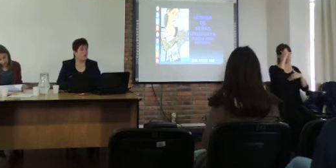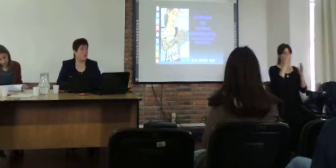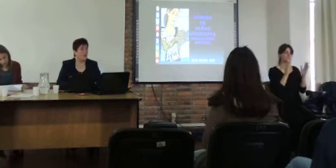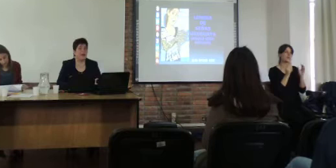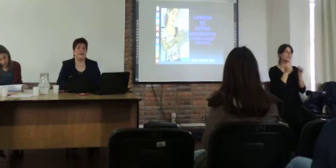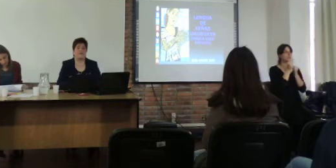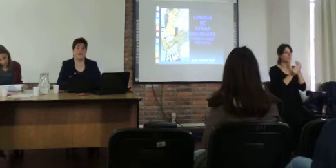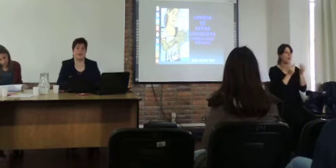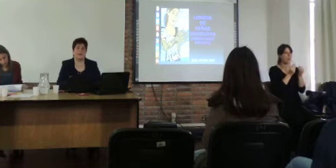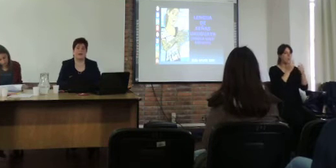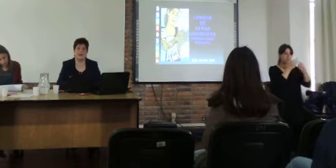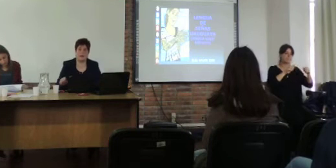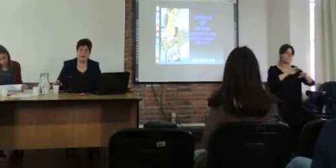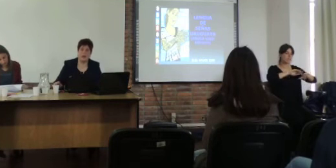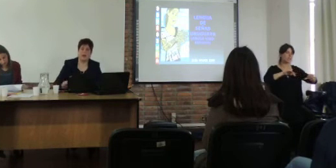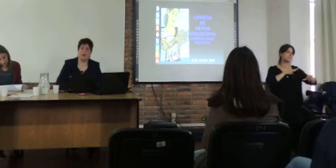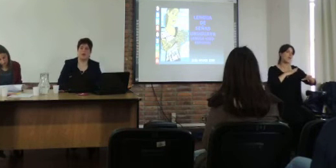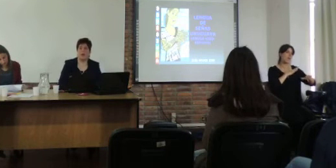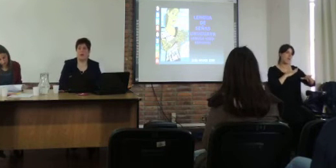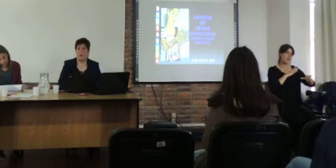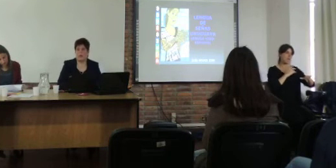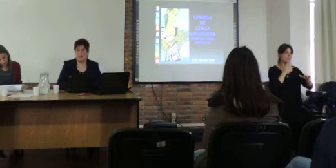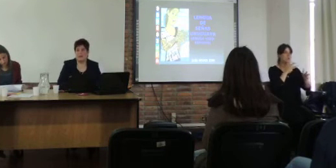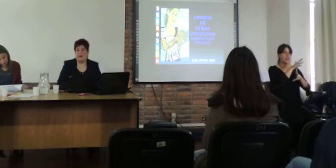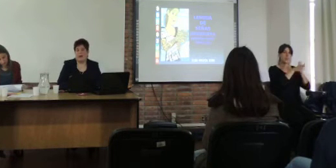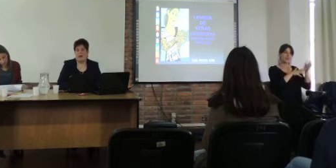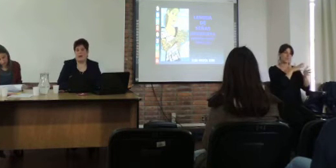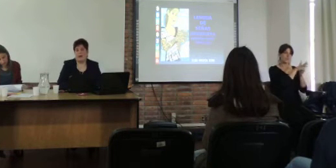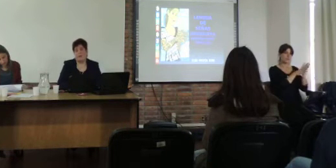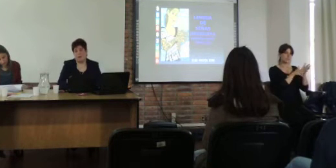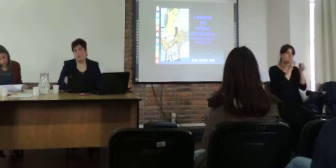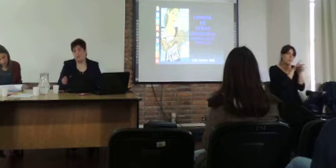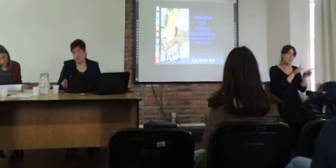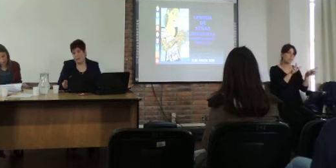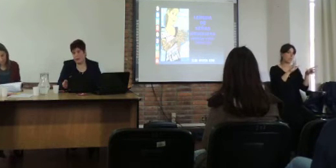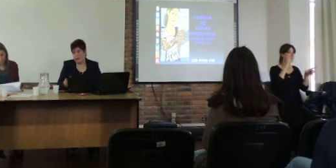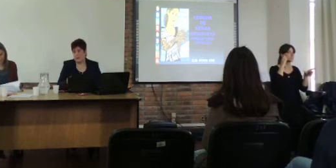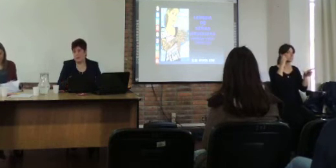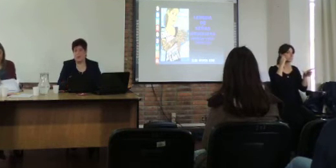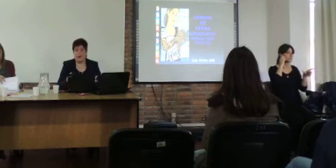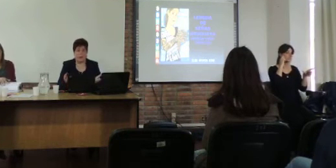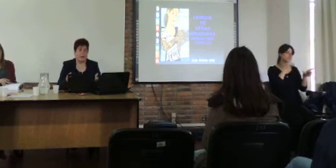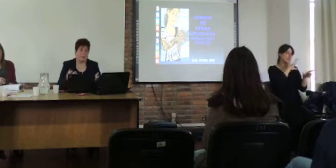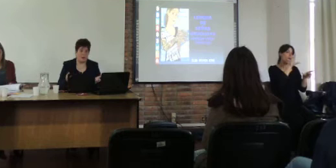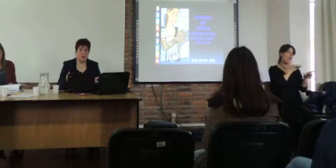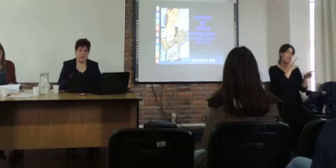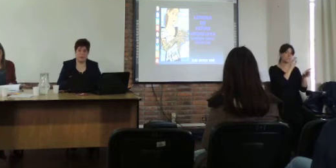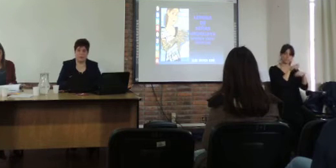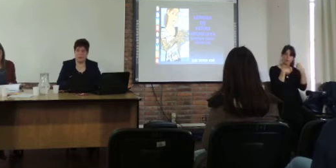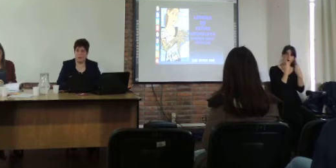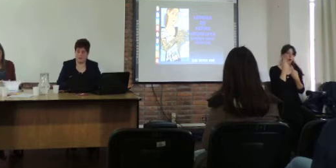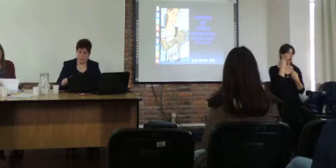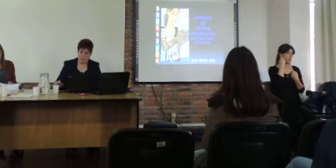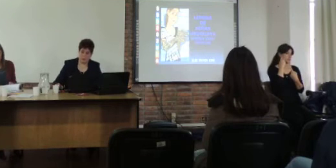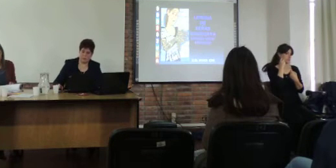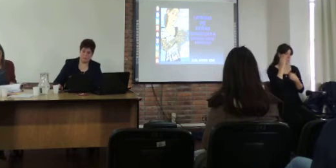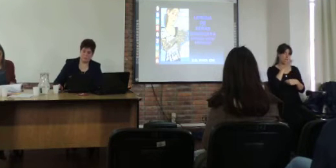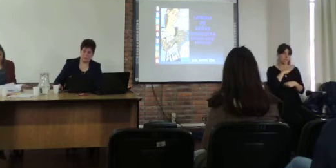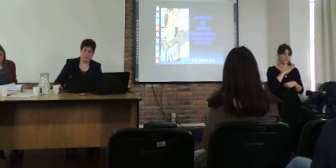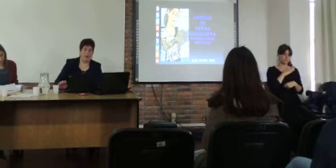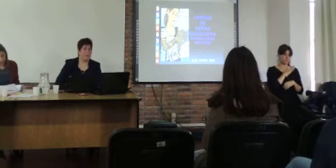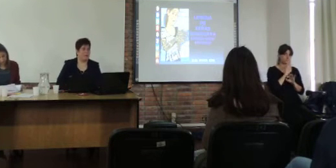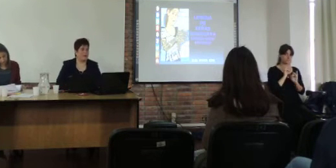y cuál es la diferencia que tiene con las lenguas auditivo-fonéticas que somos las que las personas oyentes utilizamos.